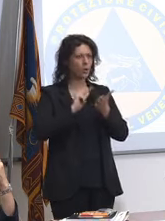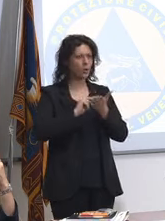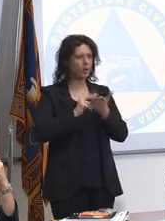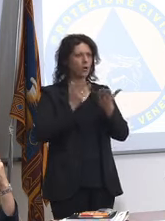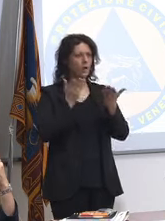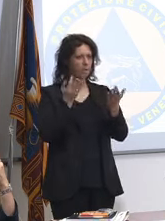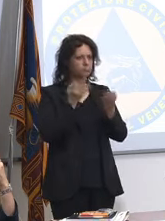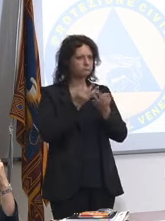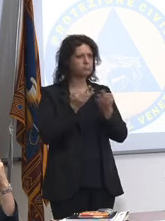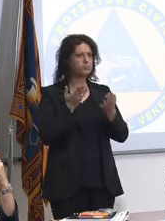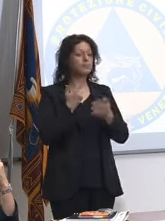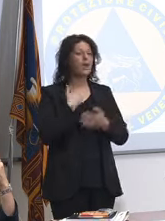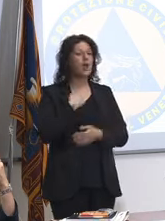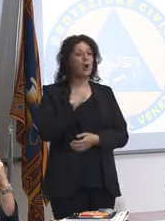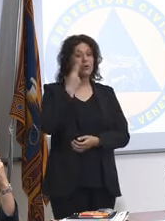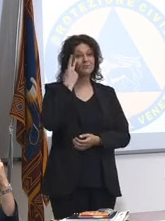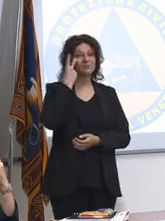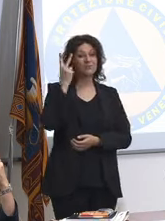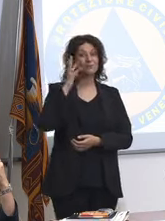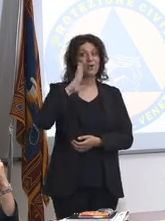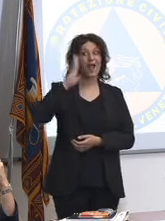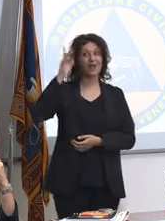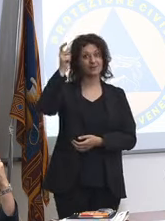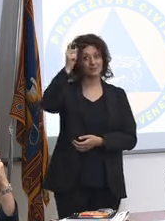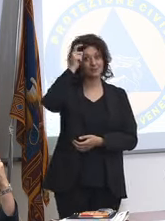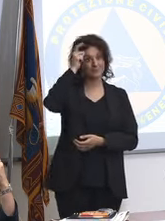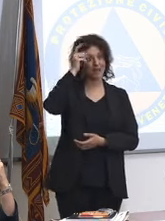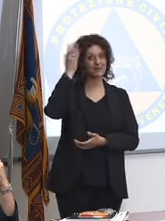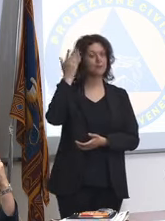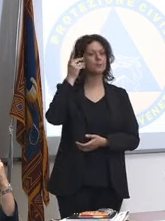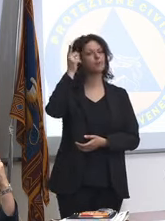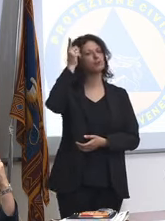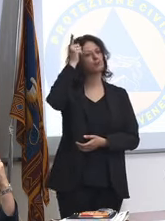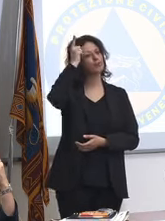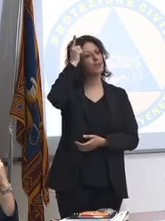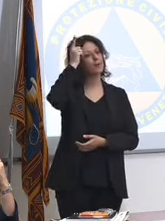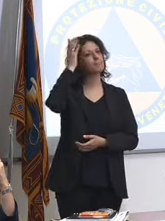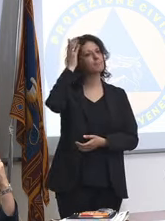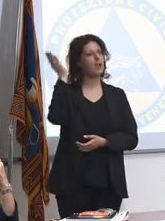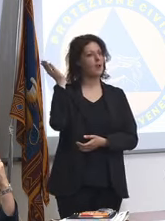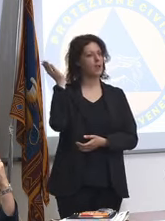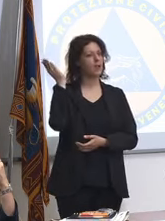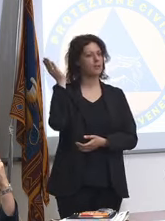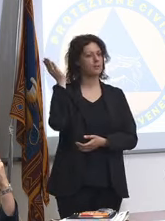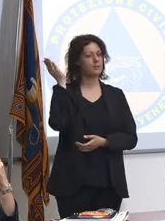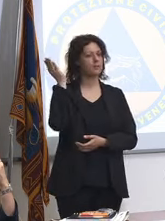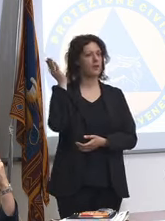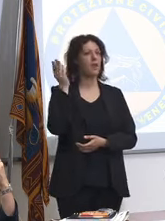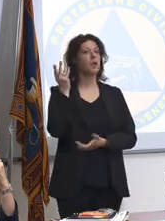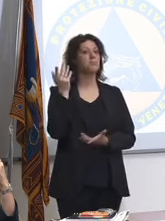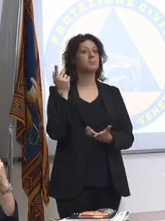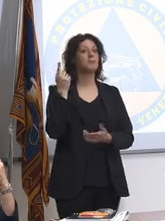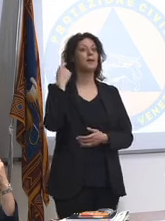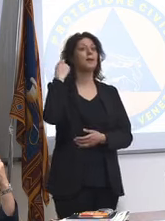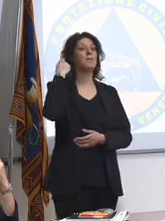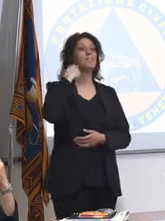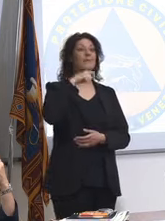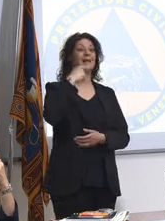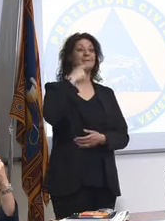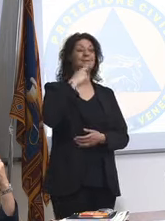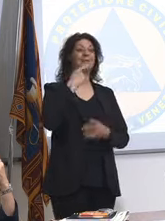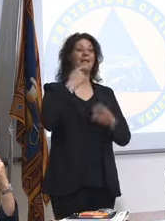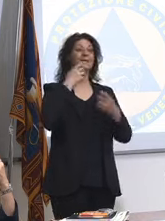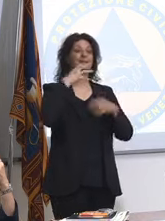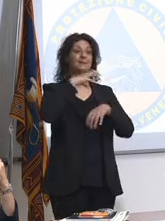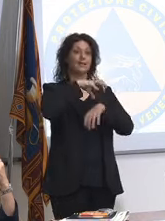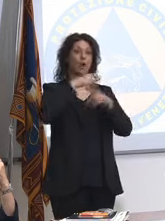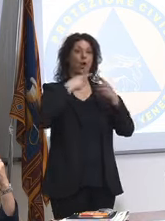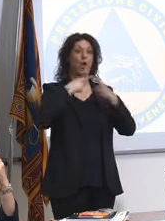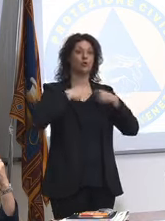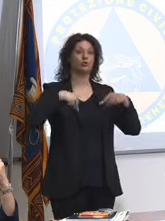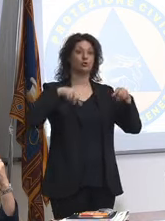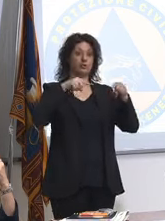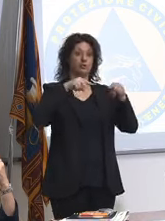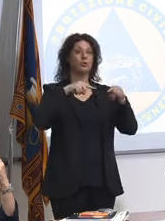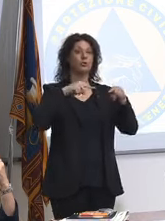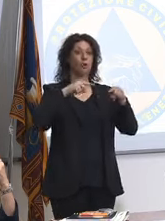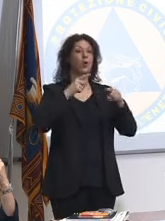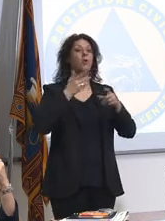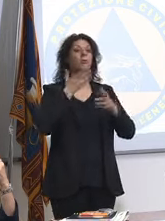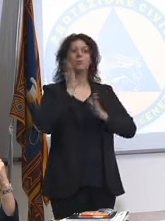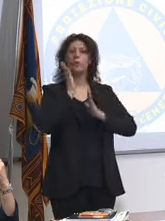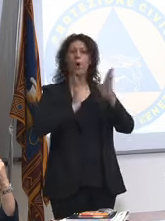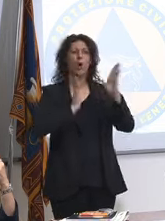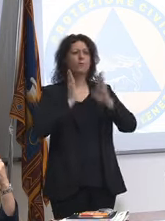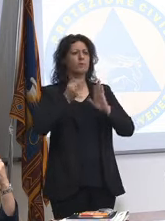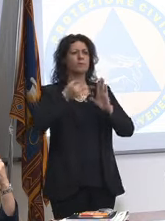alla Germania, dove il Presidente del Consiglio si confronta col Presidente del Länder, cioè col mio collega